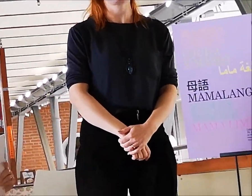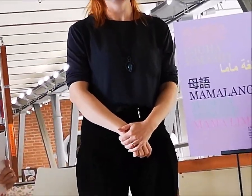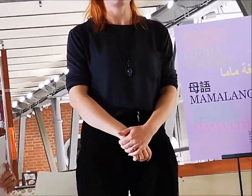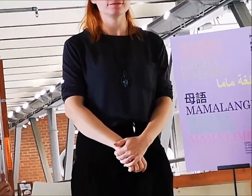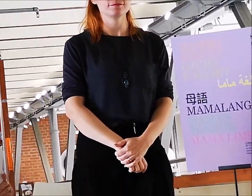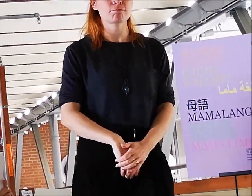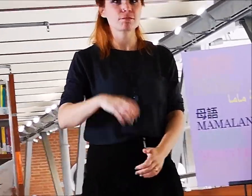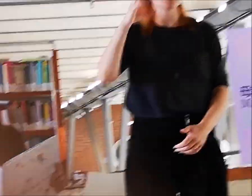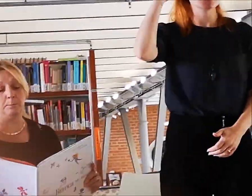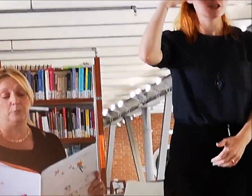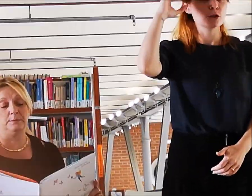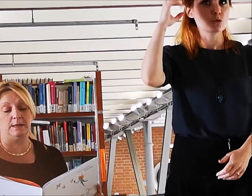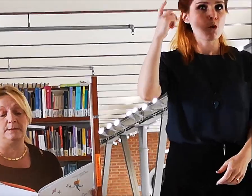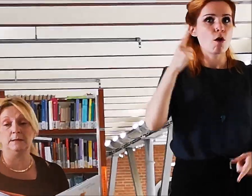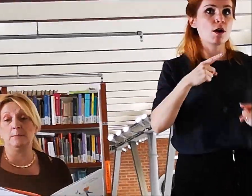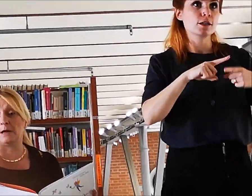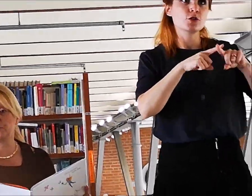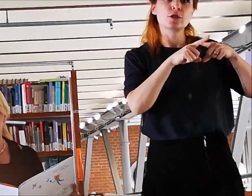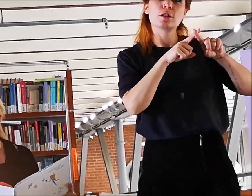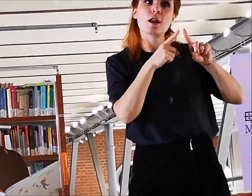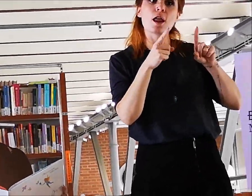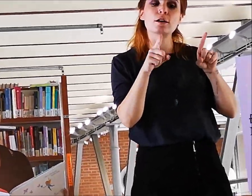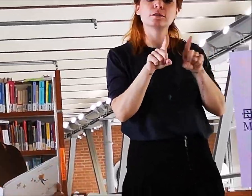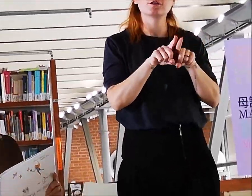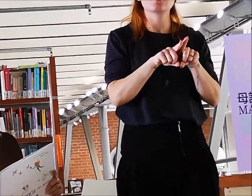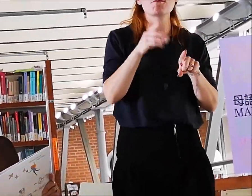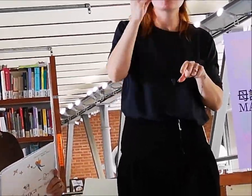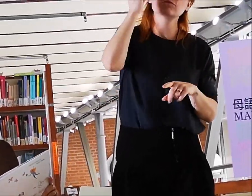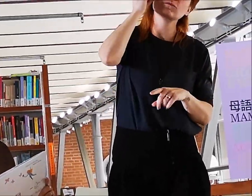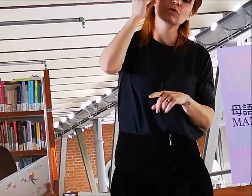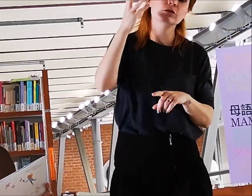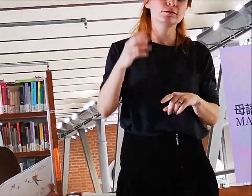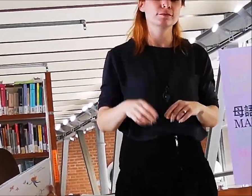I suoni scintillanti e appuntiti dei baci sulla guancia.